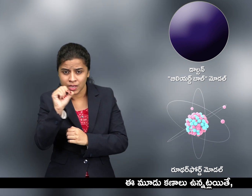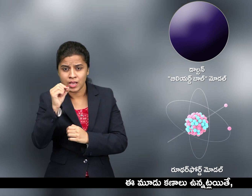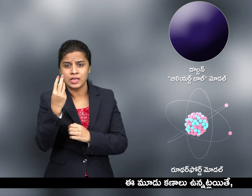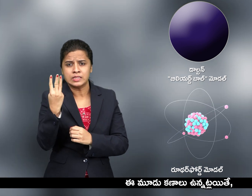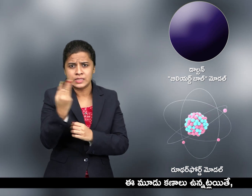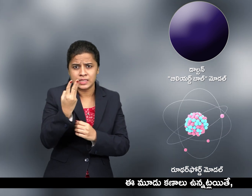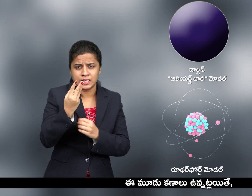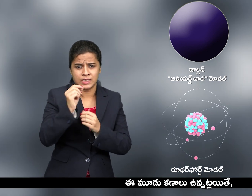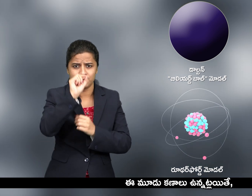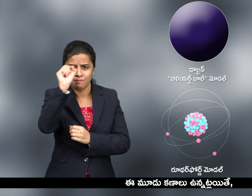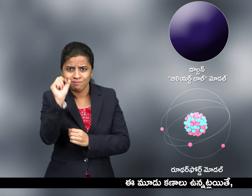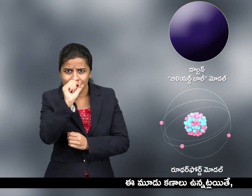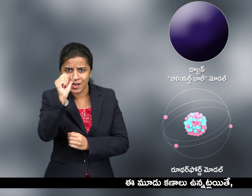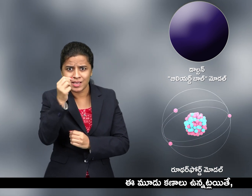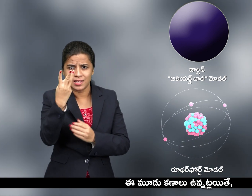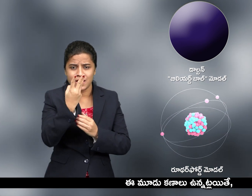ఉన్నట్లయితే